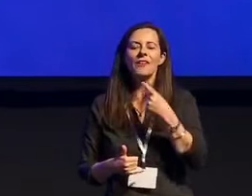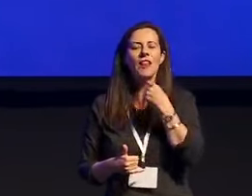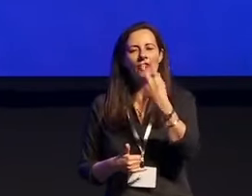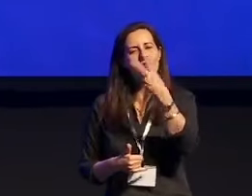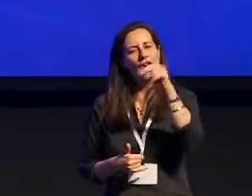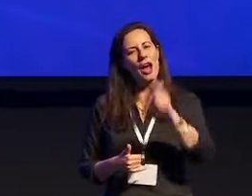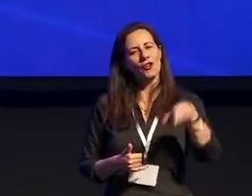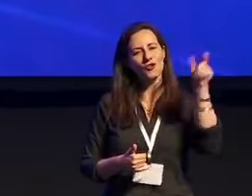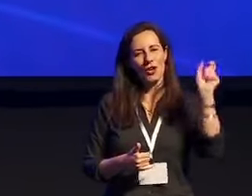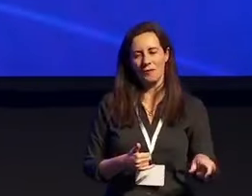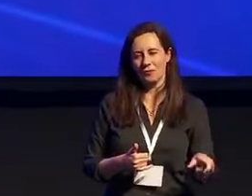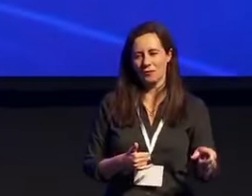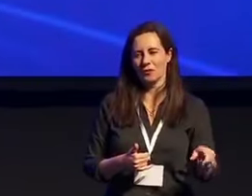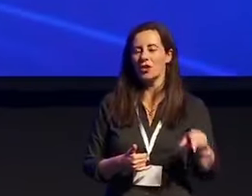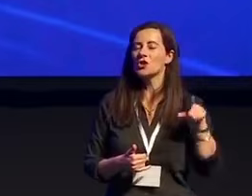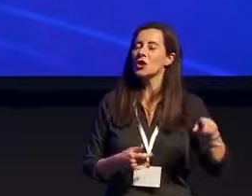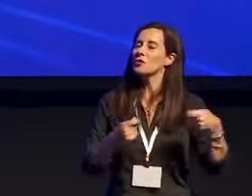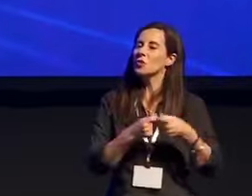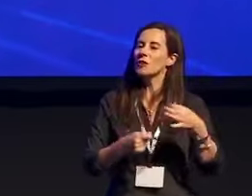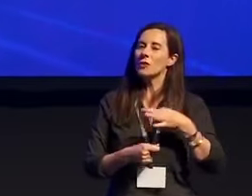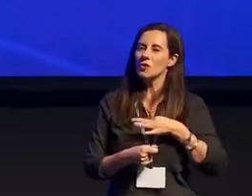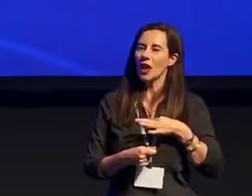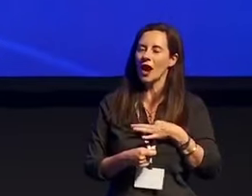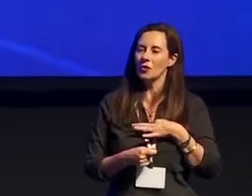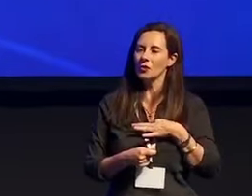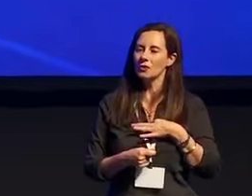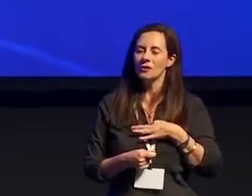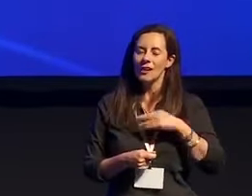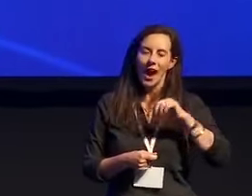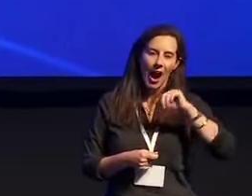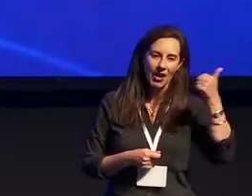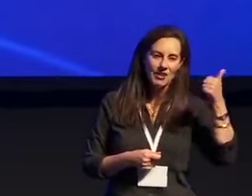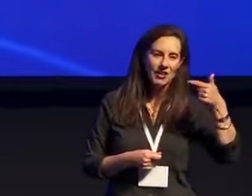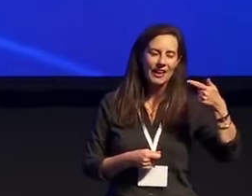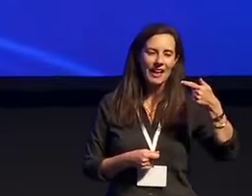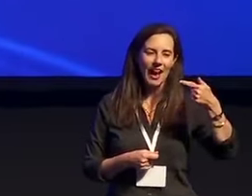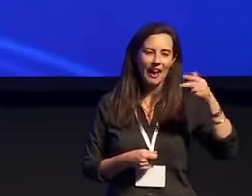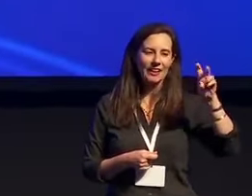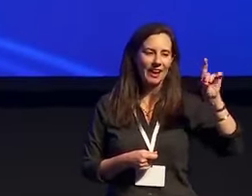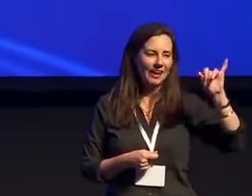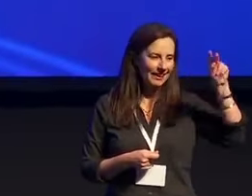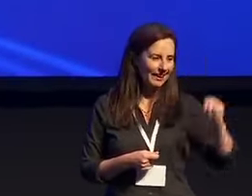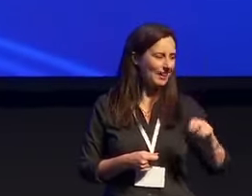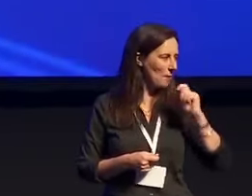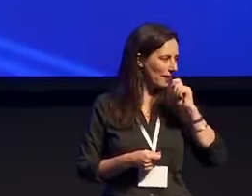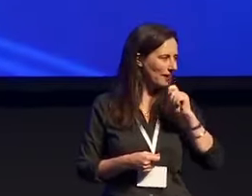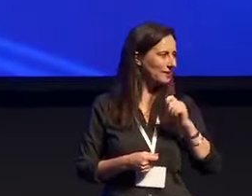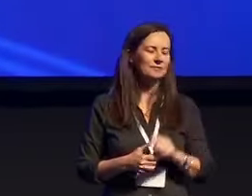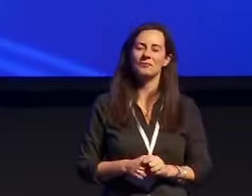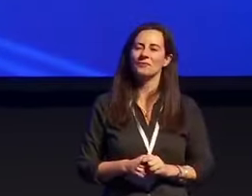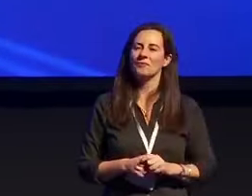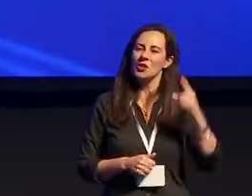לציין שני אנשים שהם שותפים שלנו. הראשון, גלעד הדין, שיודע לבוא